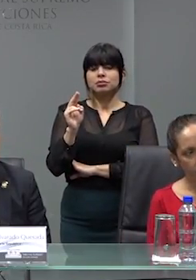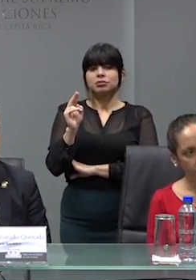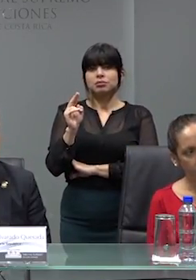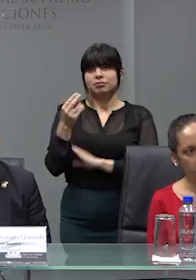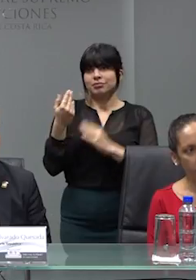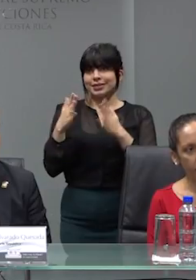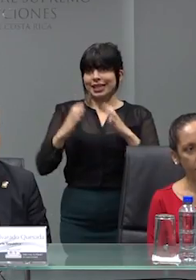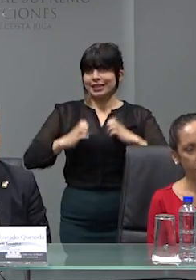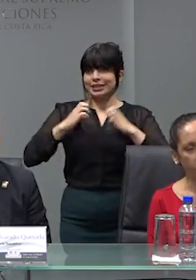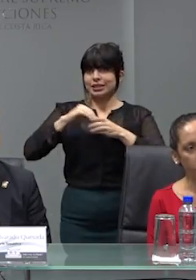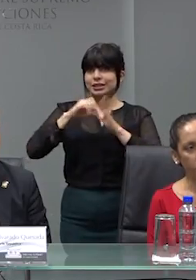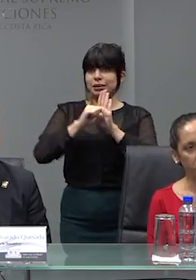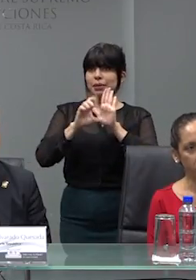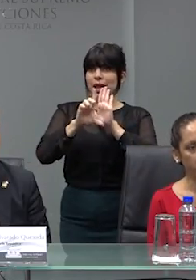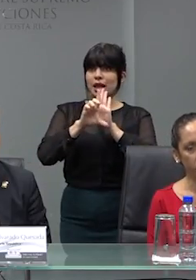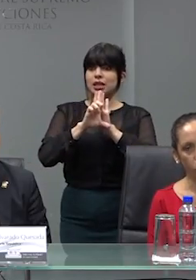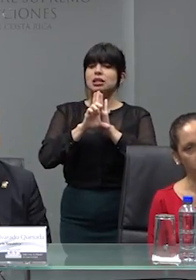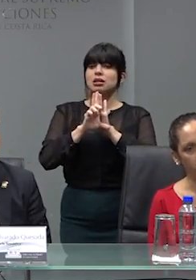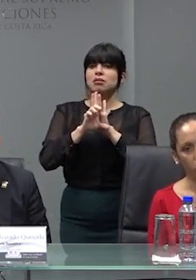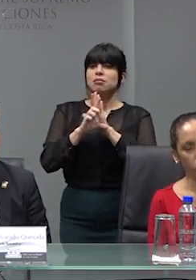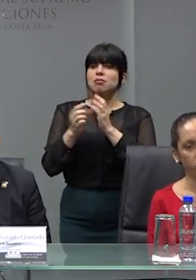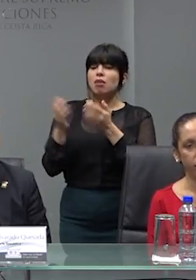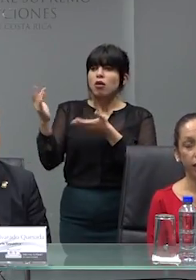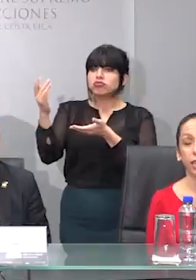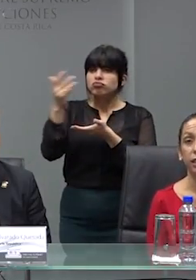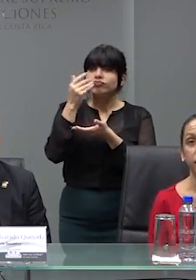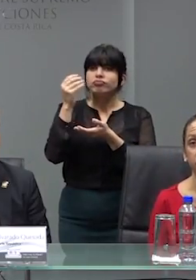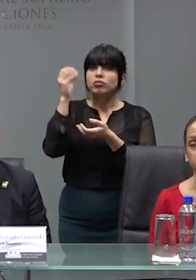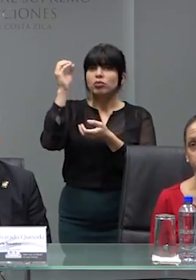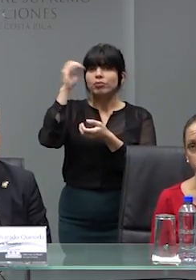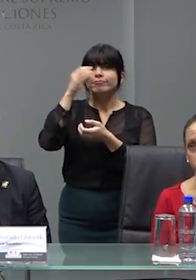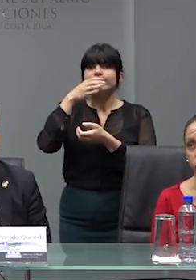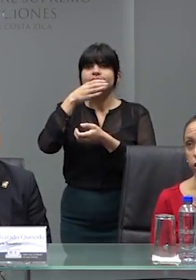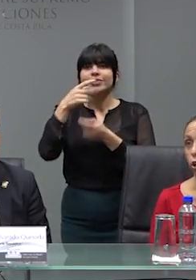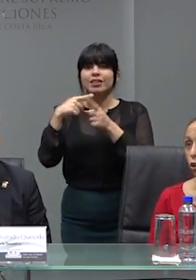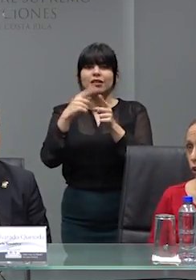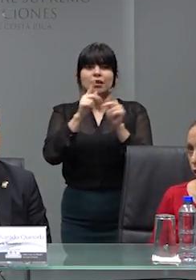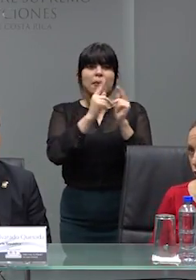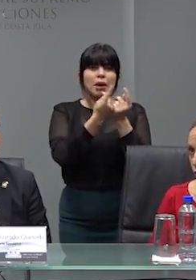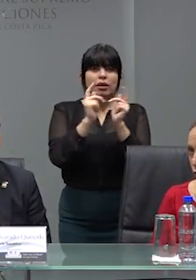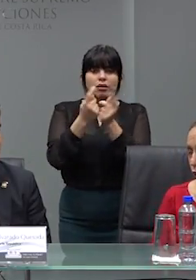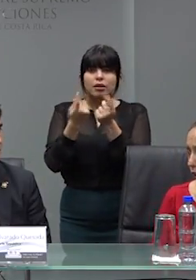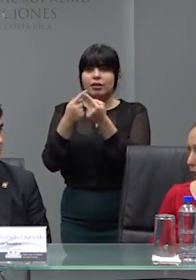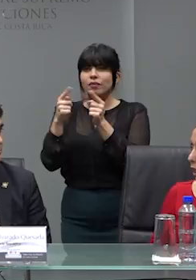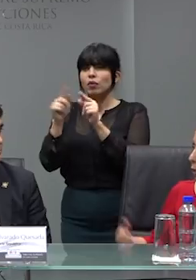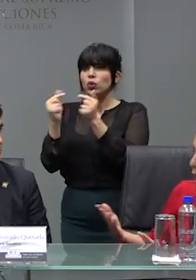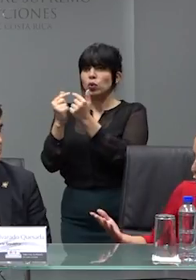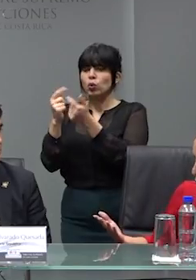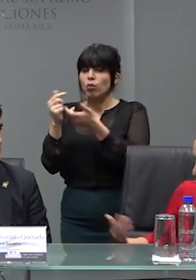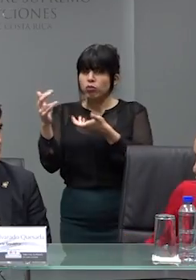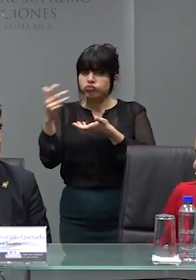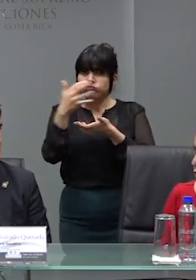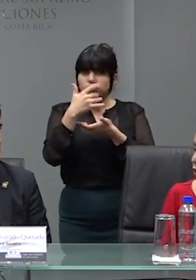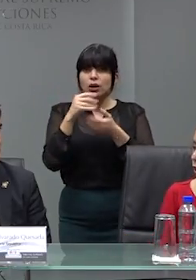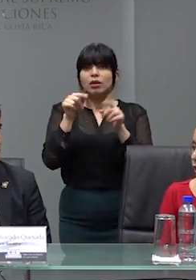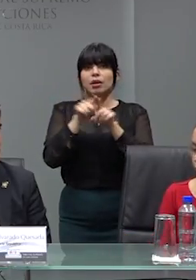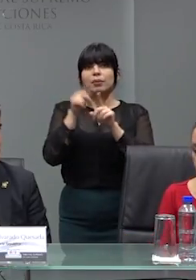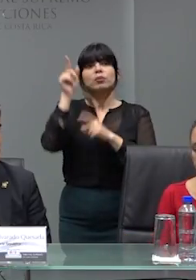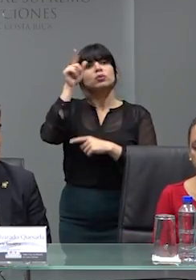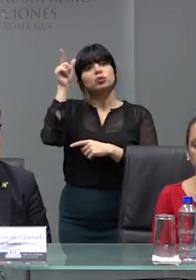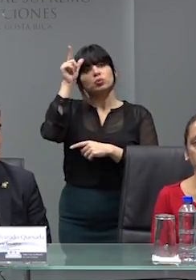que existe en la Asamblea Legislativa, pues recibir las observaciones de las distintas fracciones, de los distintos sectores y por